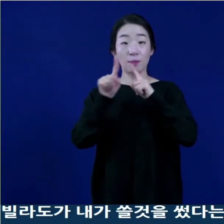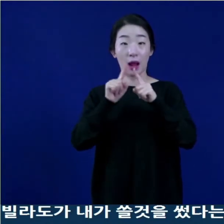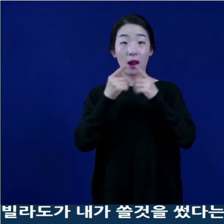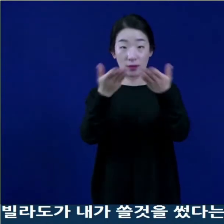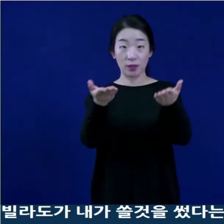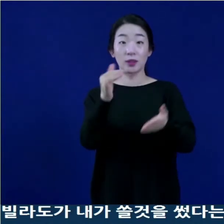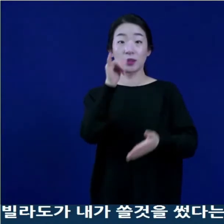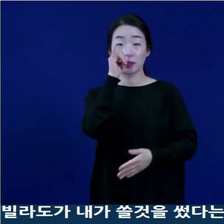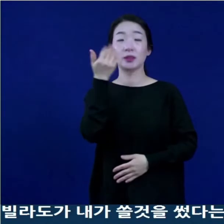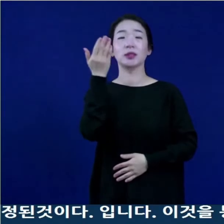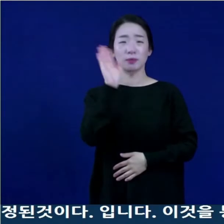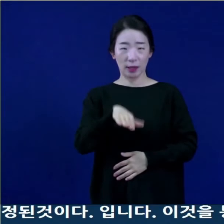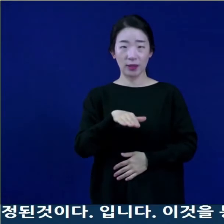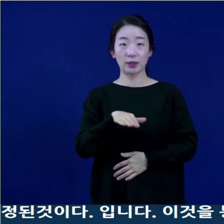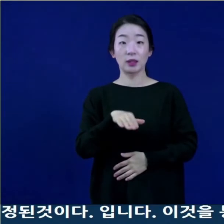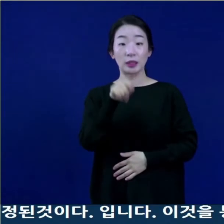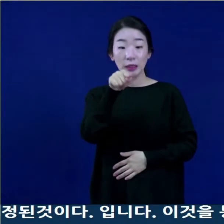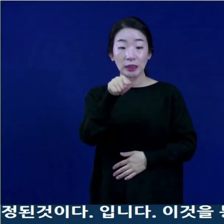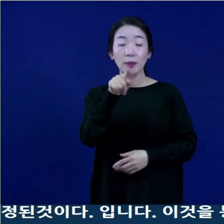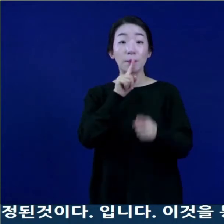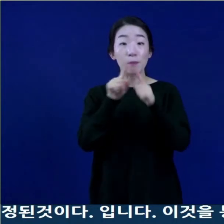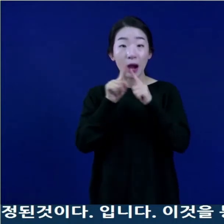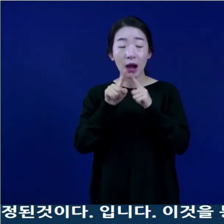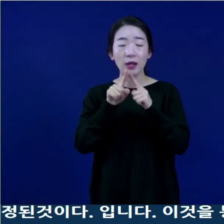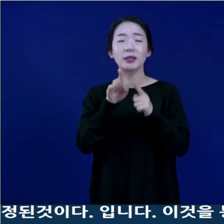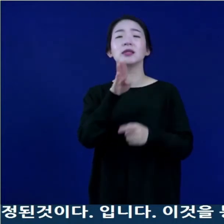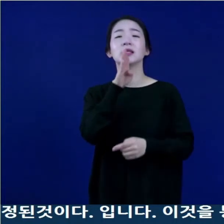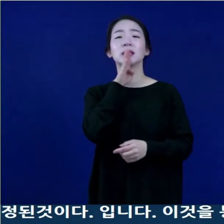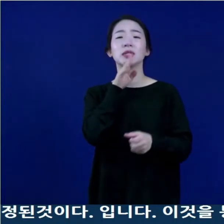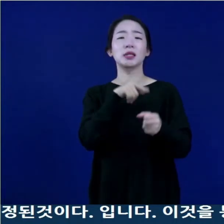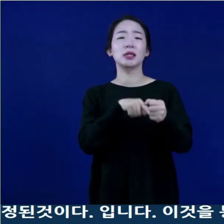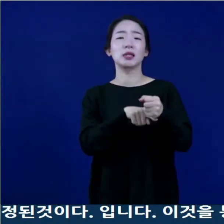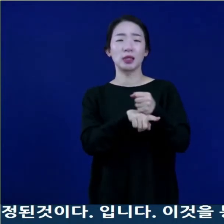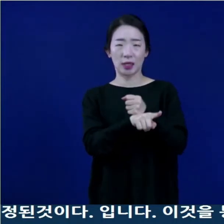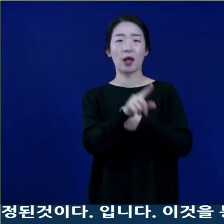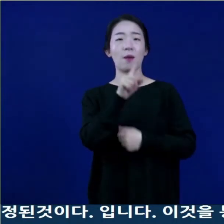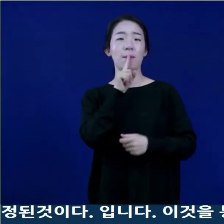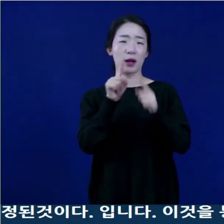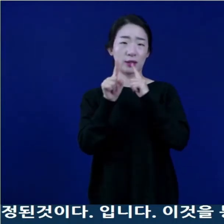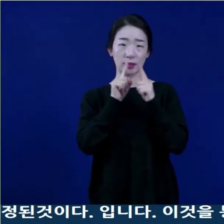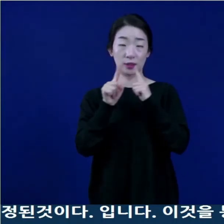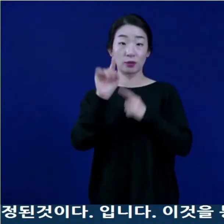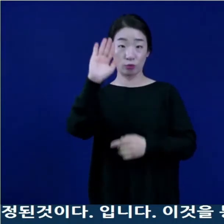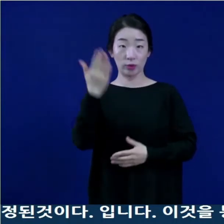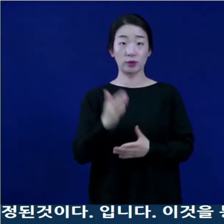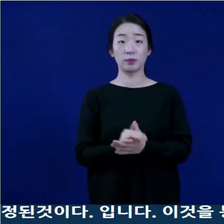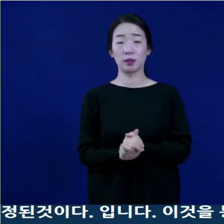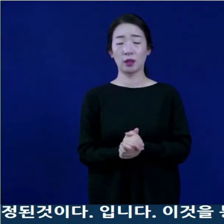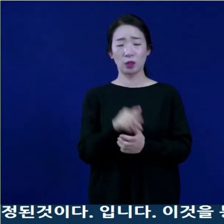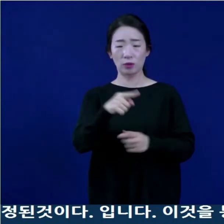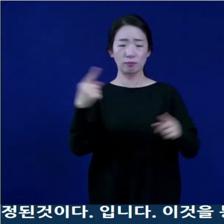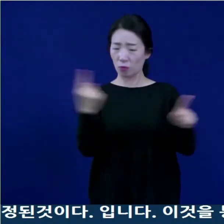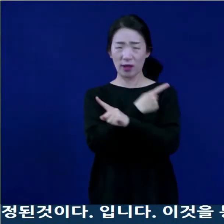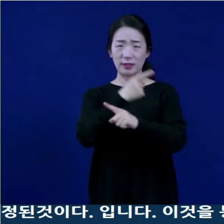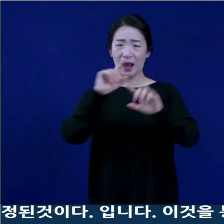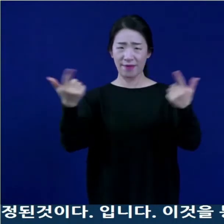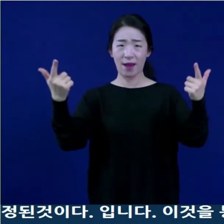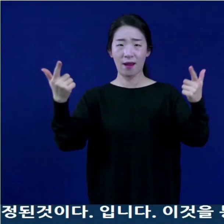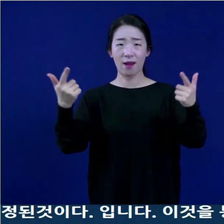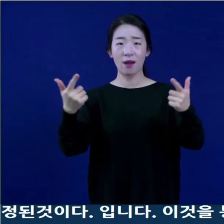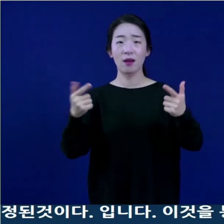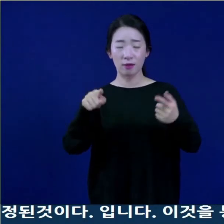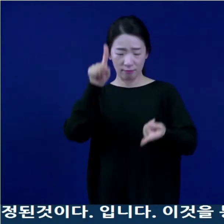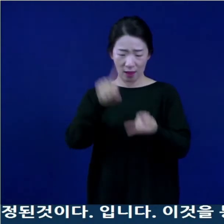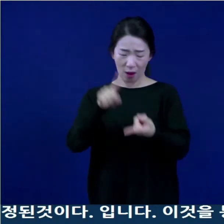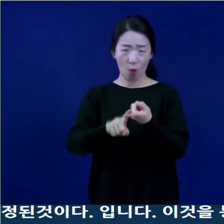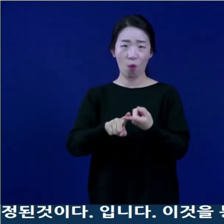이것은 진리의 무게 있는 선포가 된 것이죠. 이 사실은 변하지 않는다.